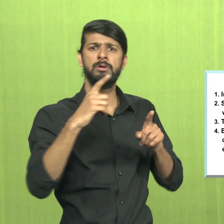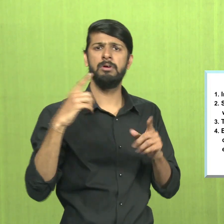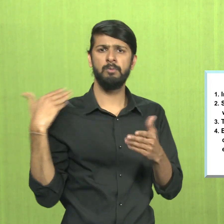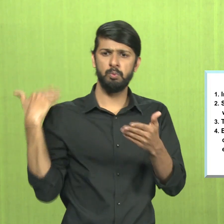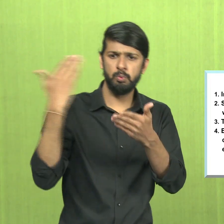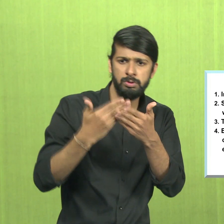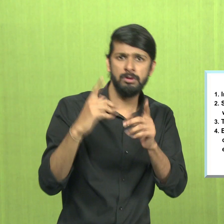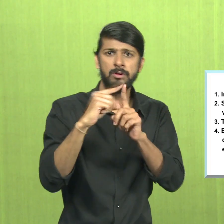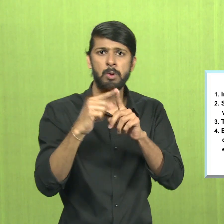कर